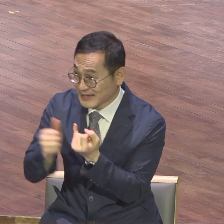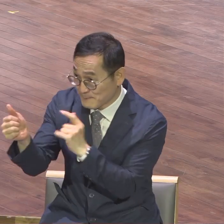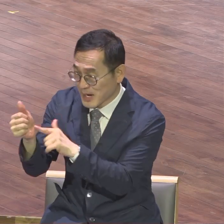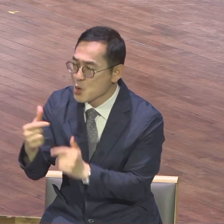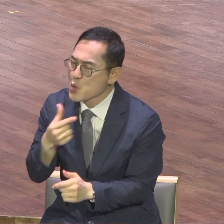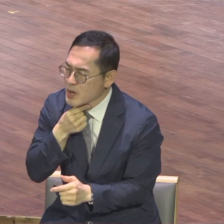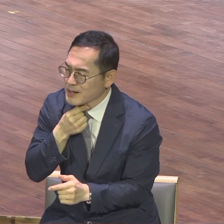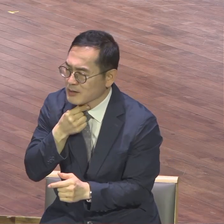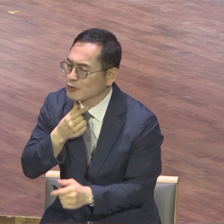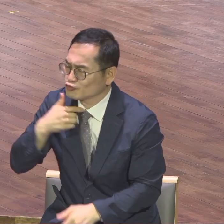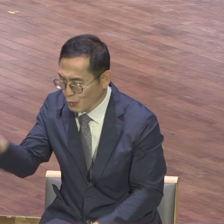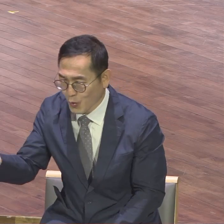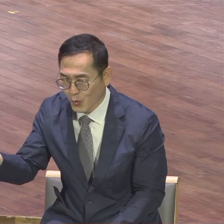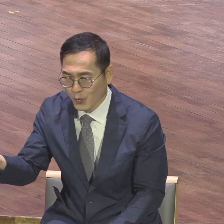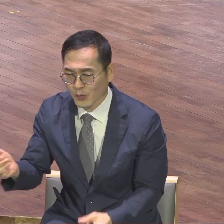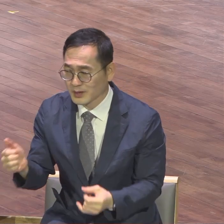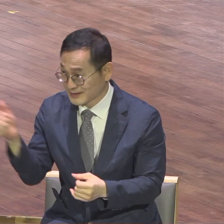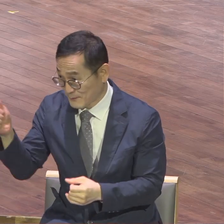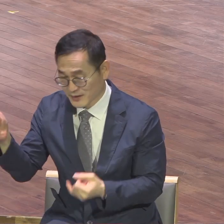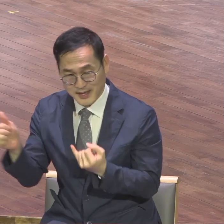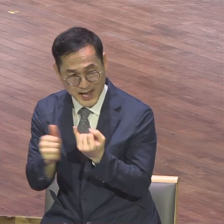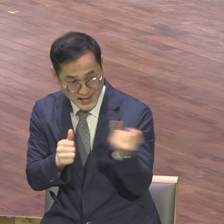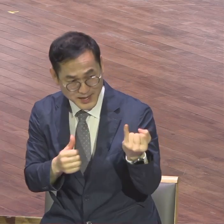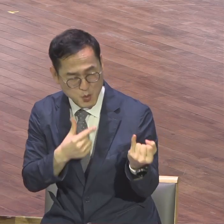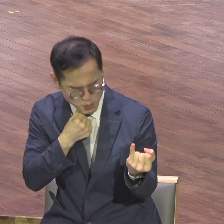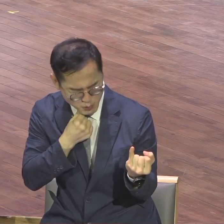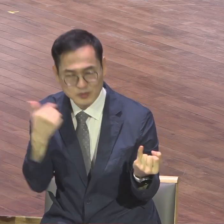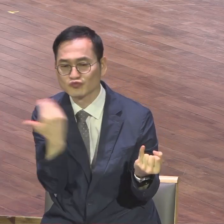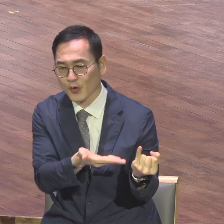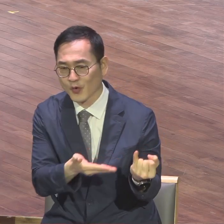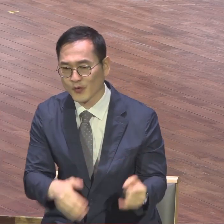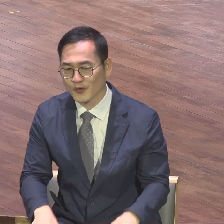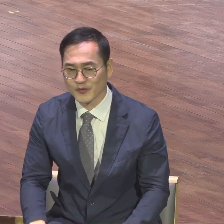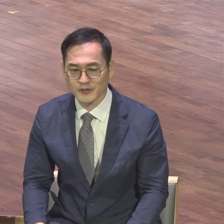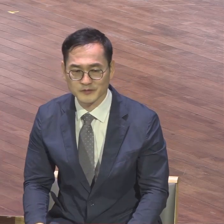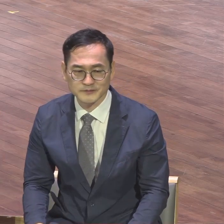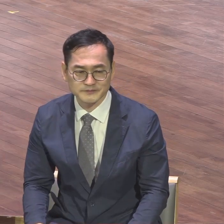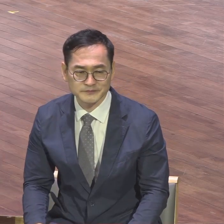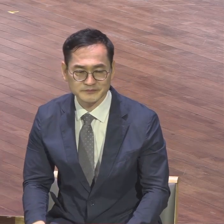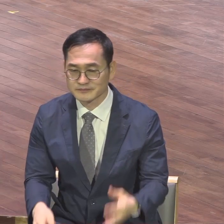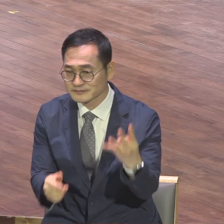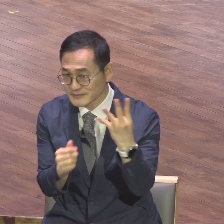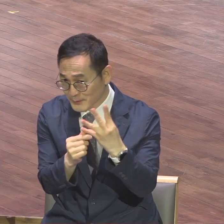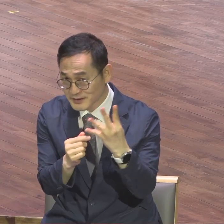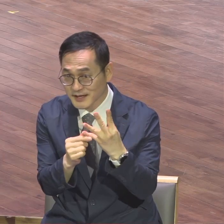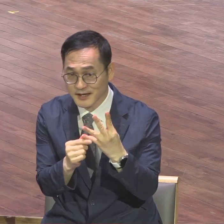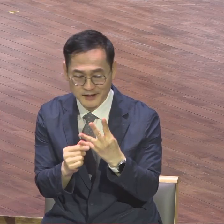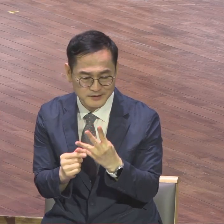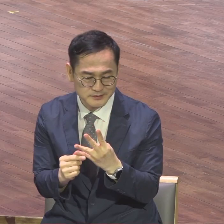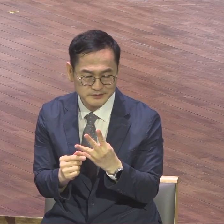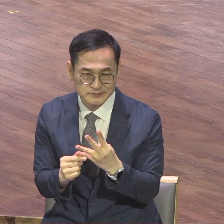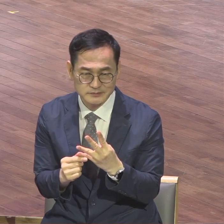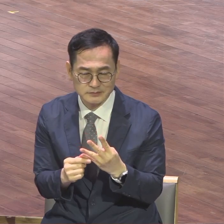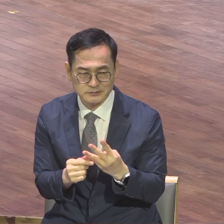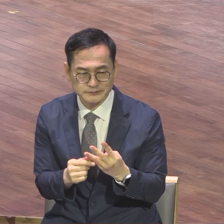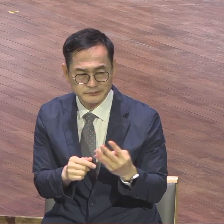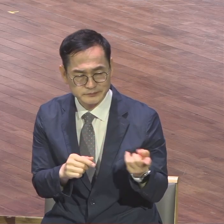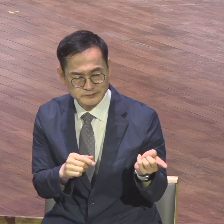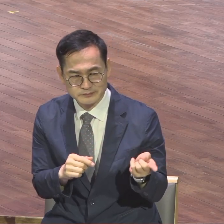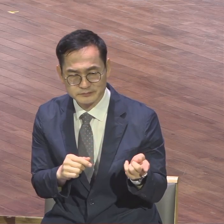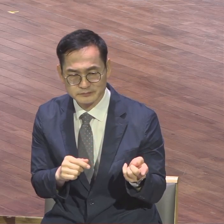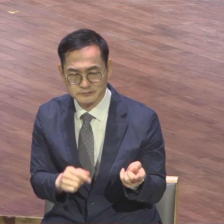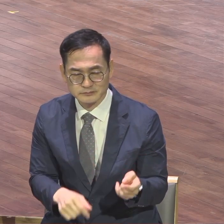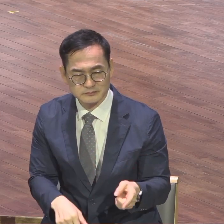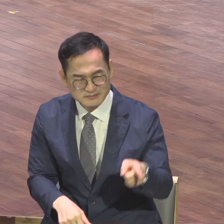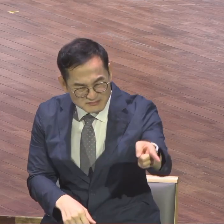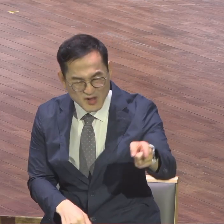관심을 만족시켜주고 남편은 아내의 관심을 만족시켜준다. 넷째, 서로에 대해서 다른